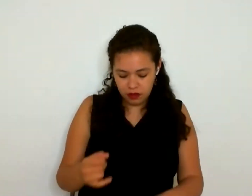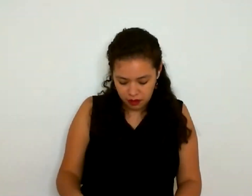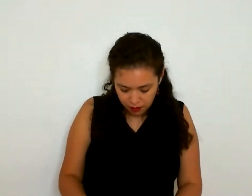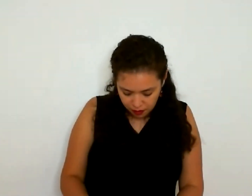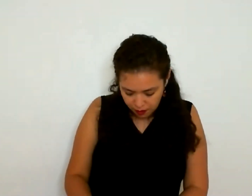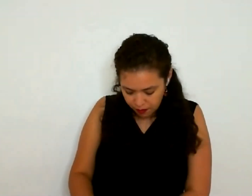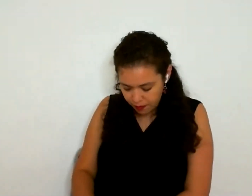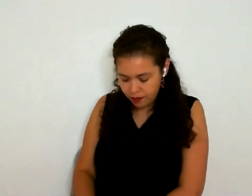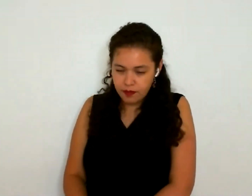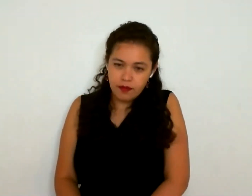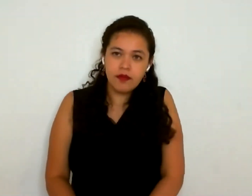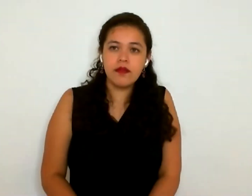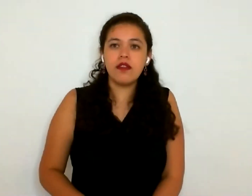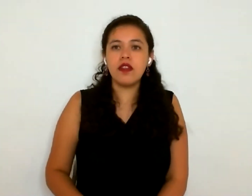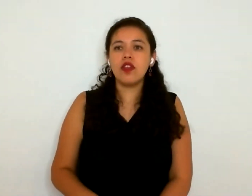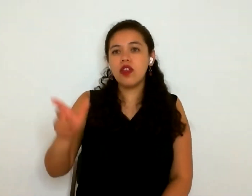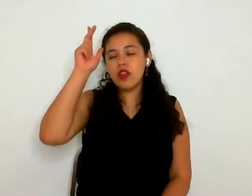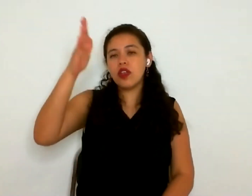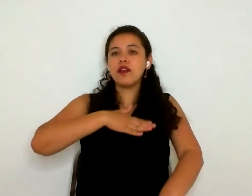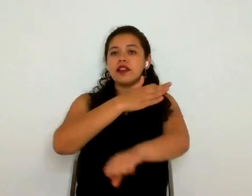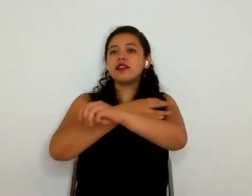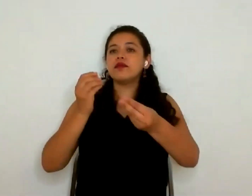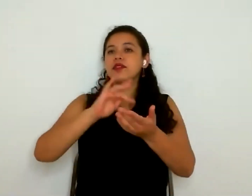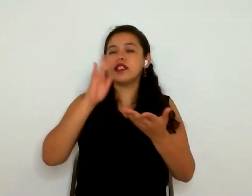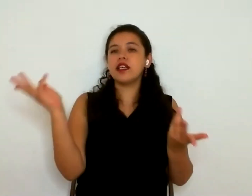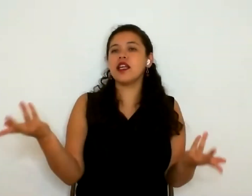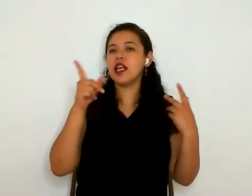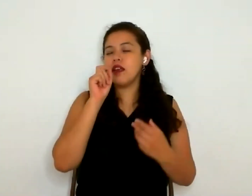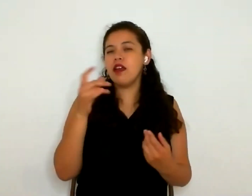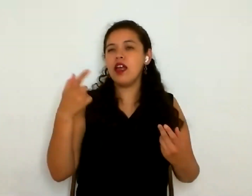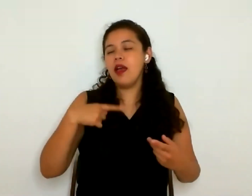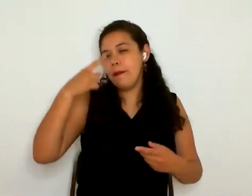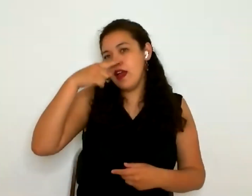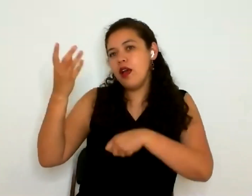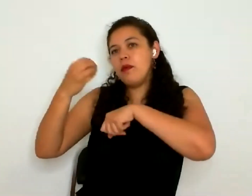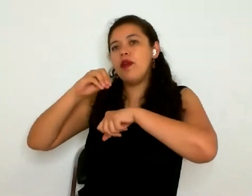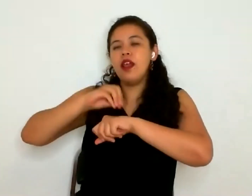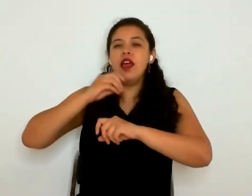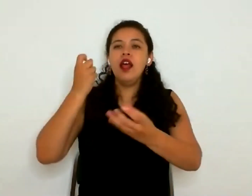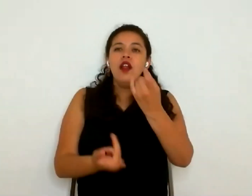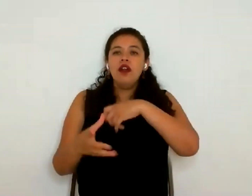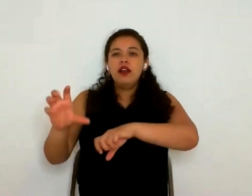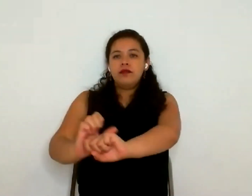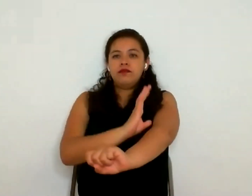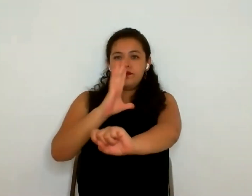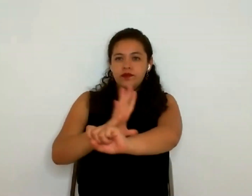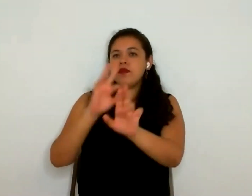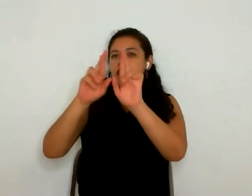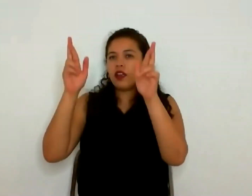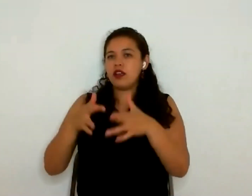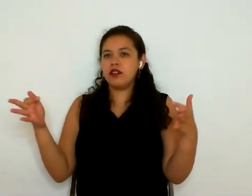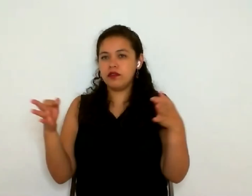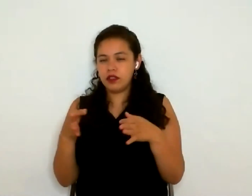hola buenas tardes muchas gracias y en el caso de lo que nos conjunta de agregar algunos electrodomésticos digamos refrigerador y